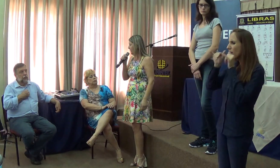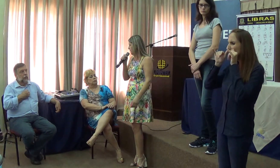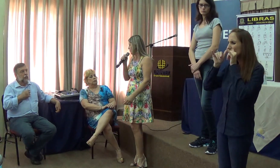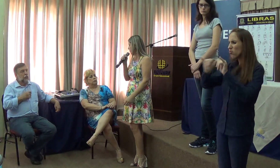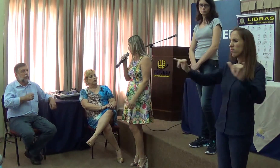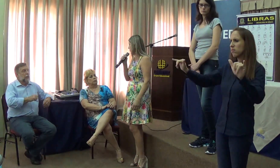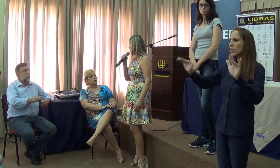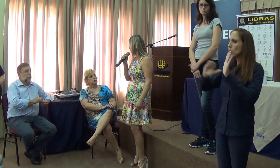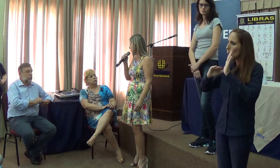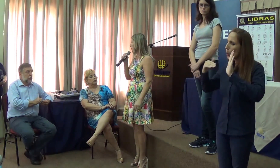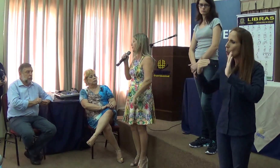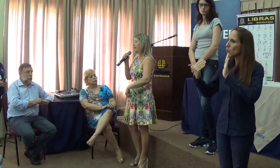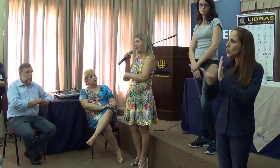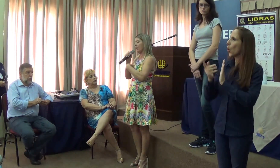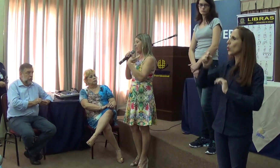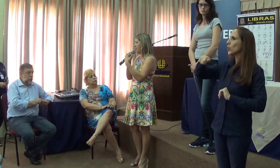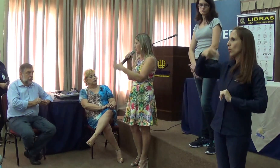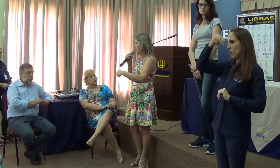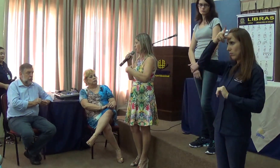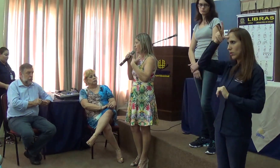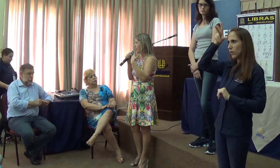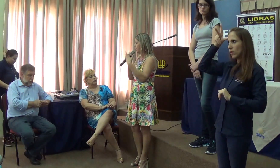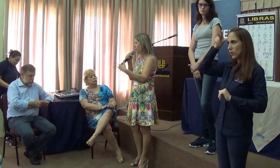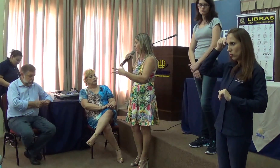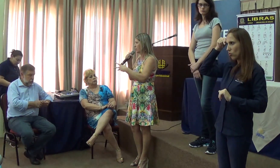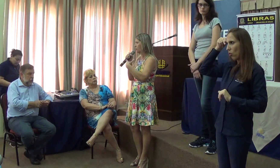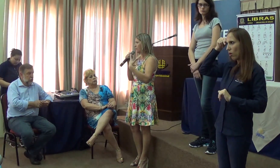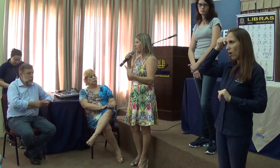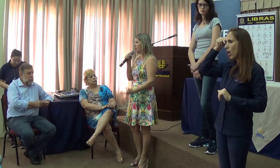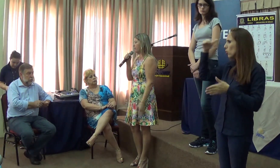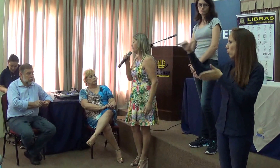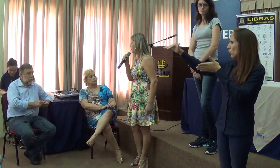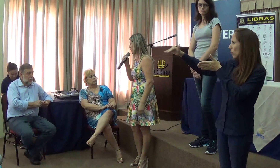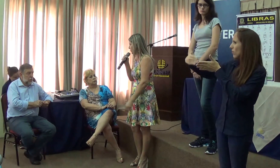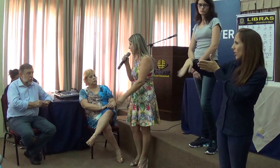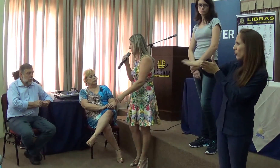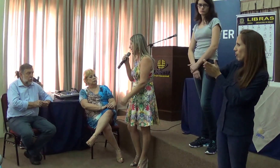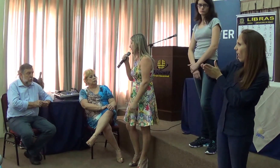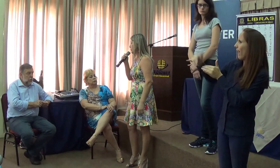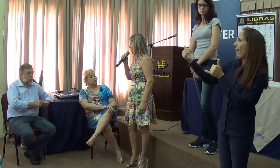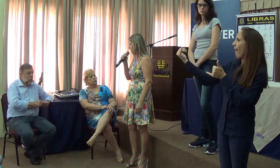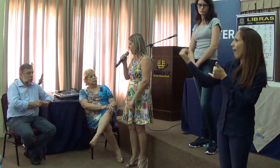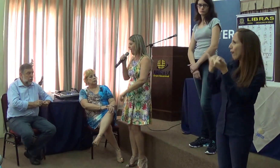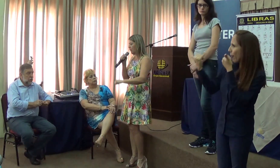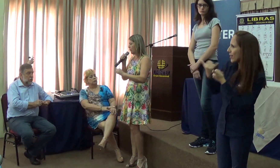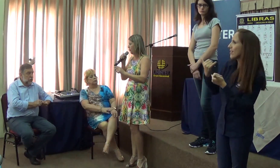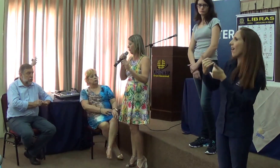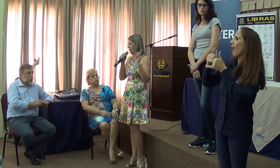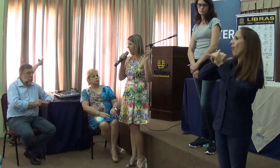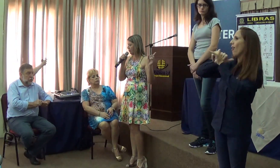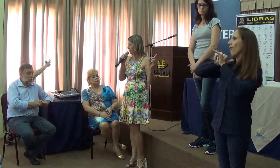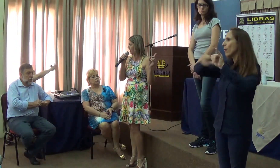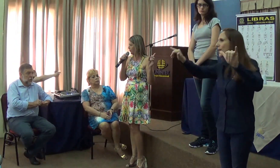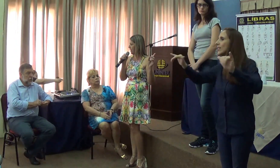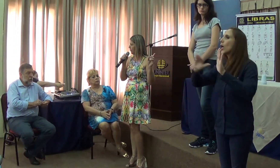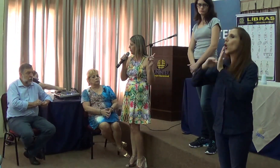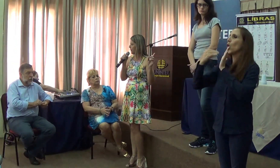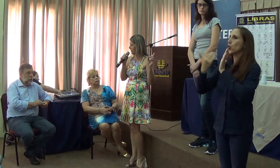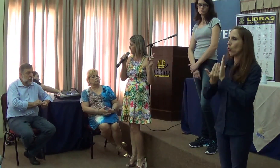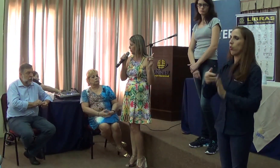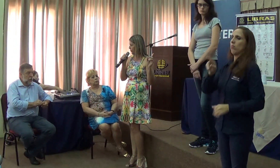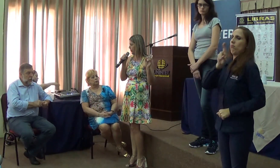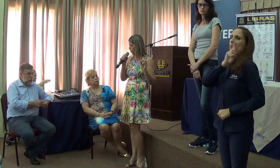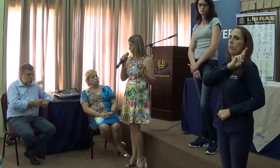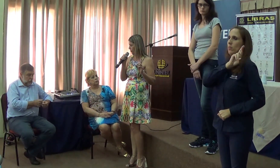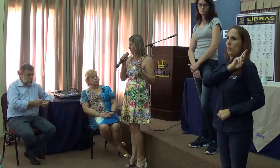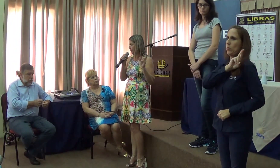toda a ação da prefeitura, ela que recebe, ela que passa, tudo que tem de informações e de trabalhos e de tudo, a Ângela é responsável por um